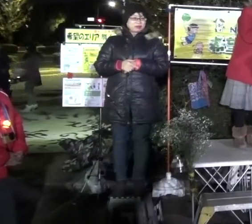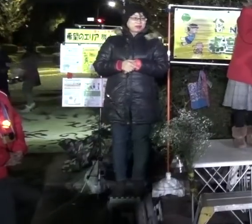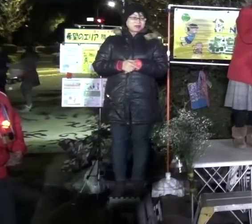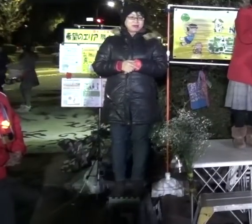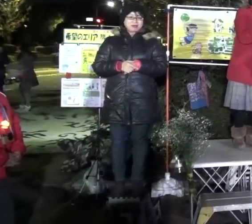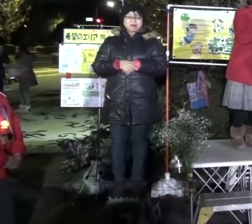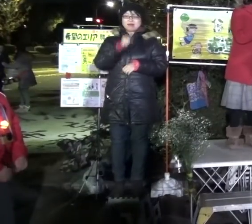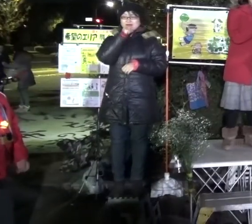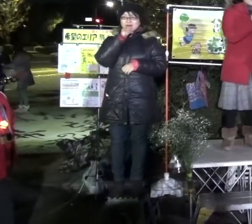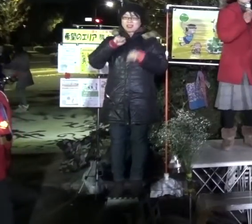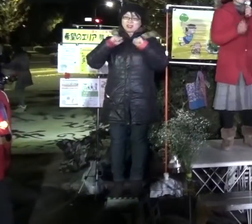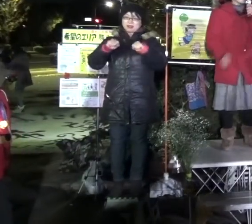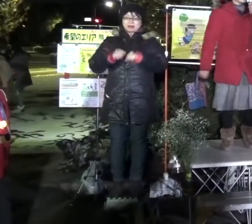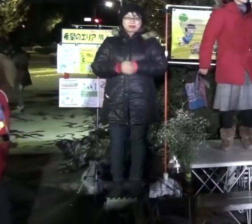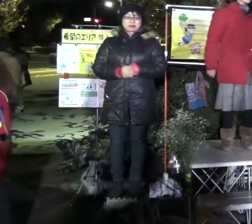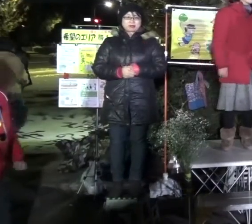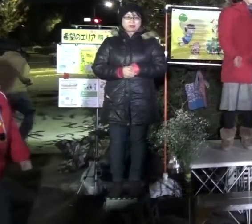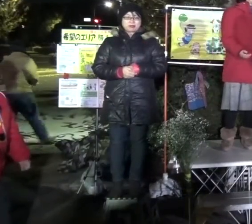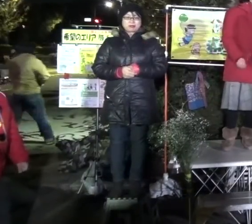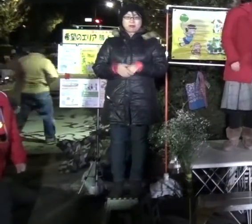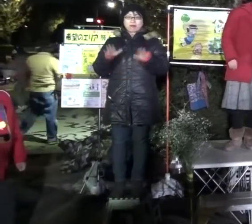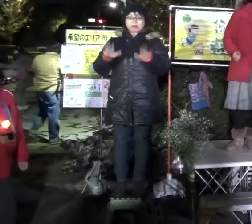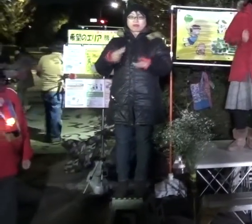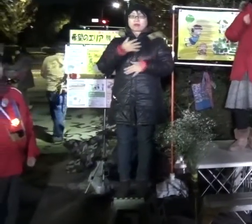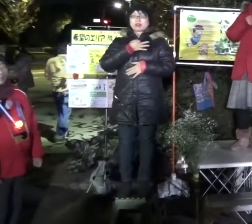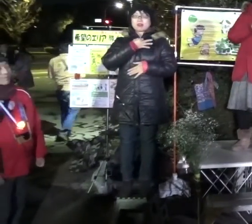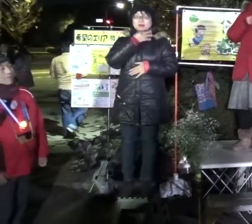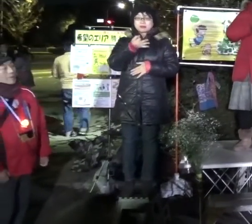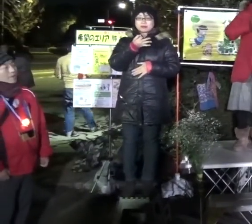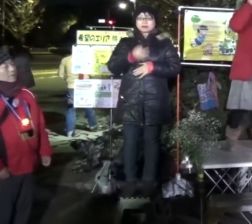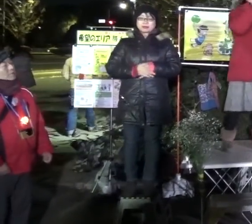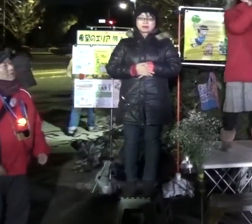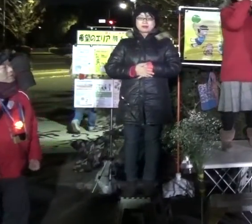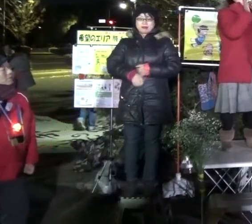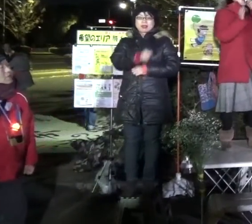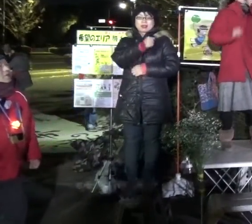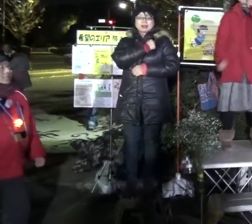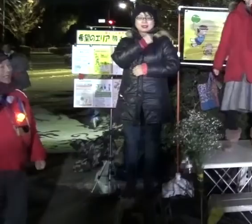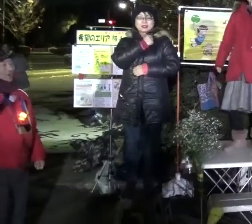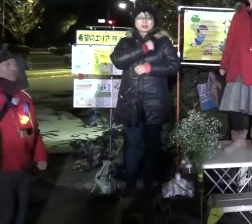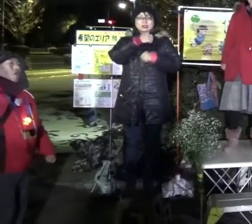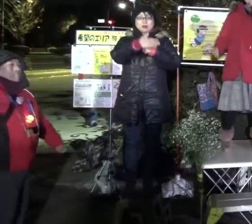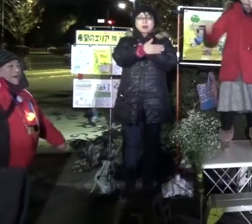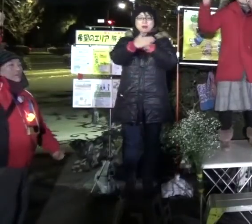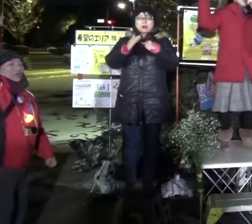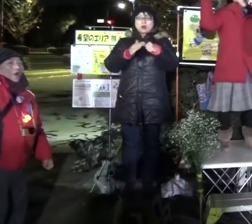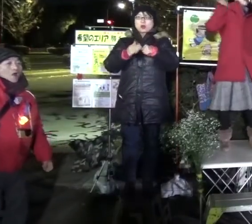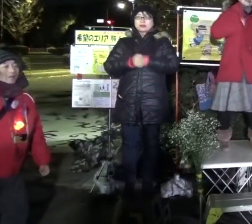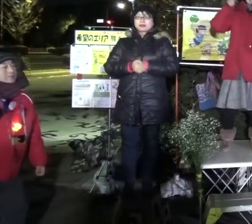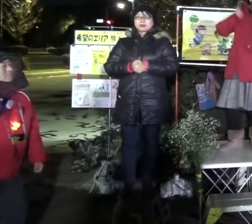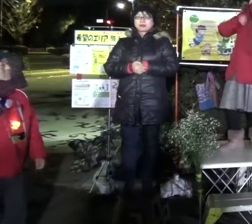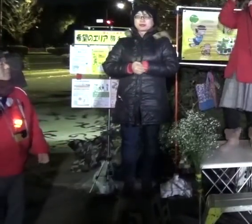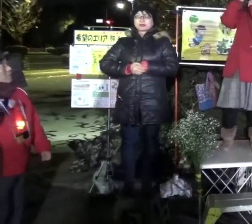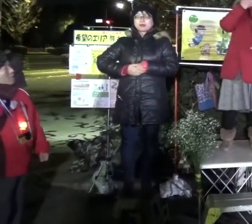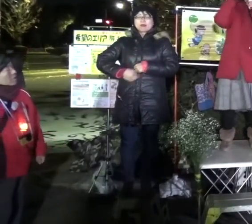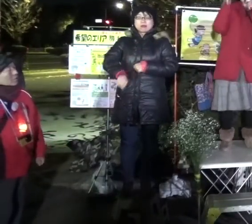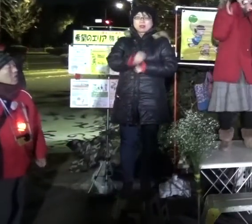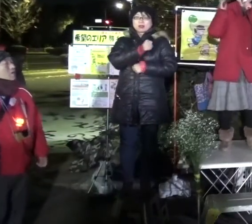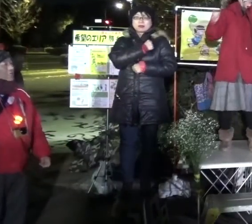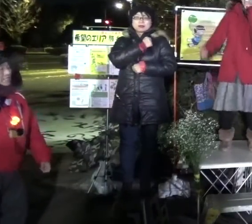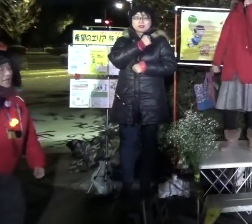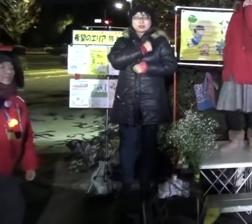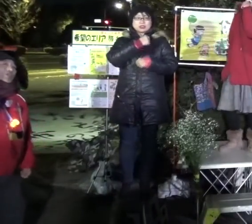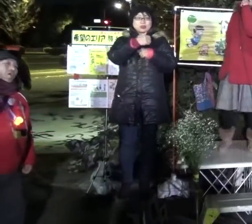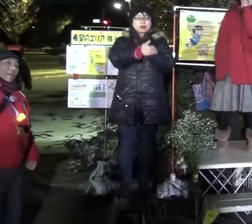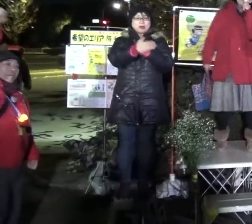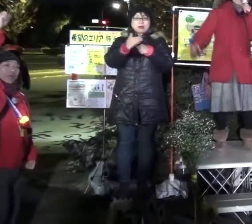った。 じゃあコールしましょう。 はいよ、 はい、じゃあ今日も声上げます。命を守ろう、 命を守ろう、 命を守ろう、 命を守ろ